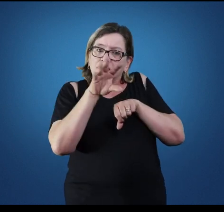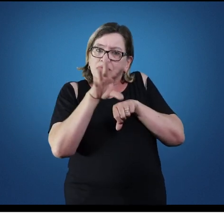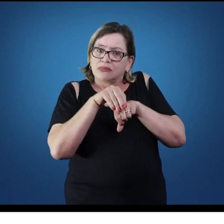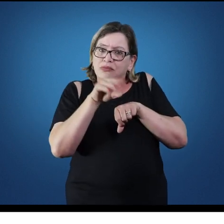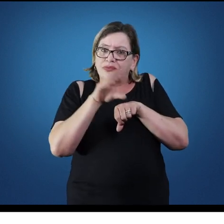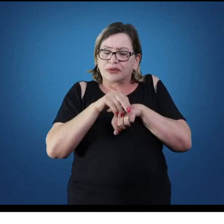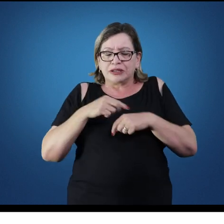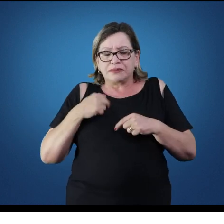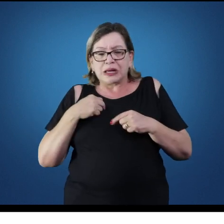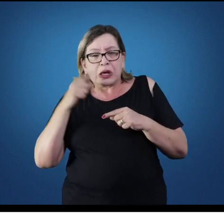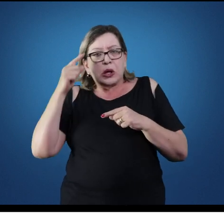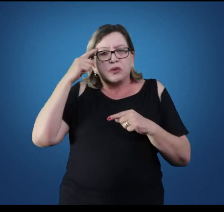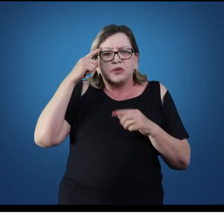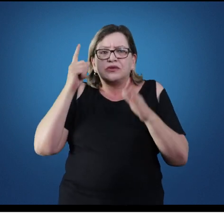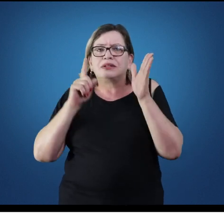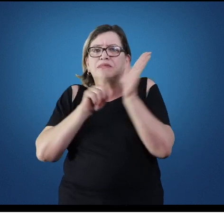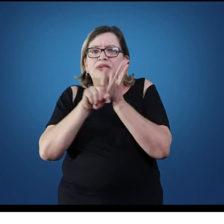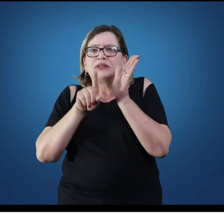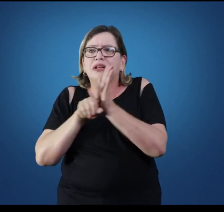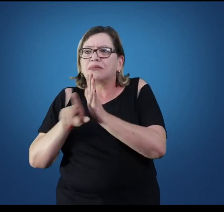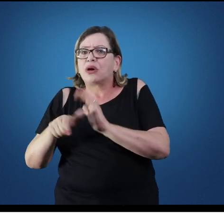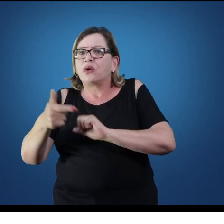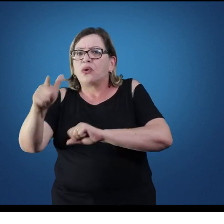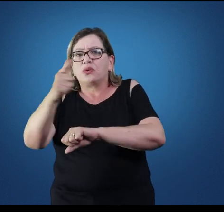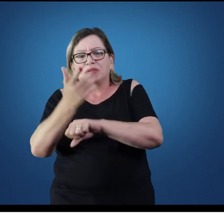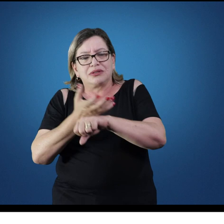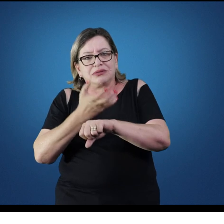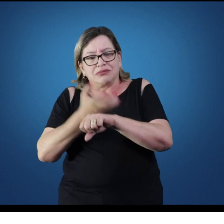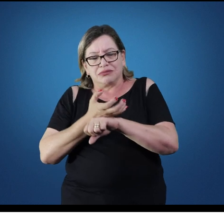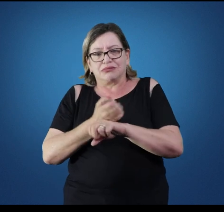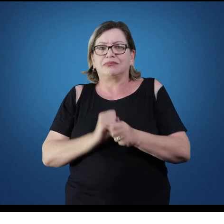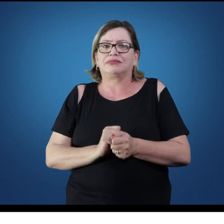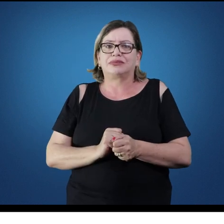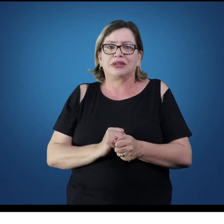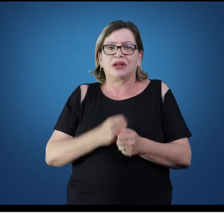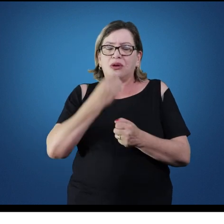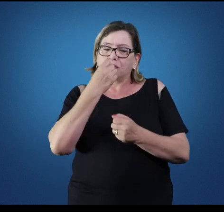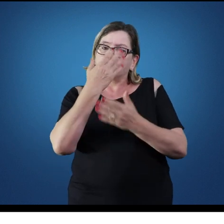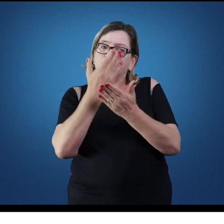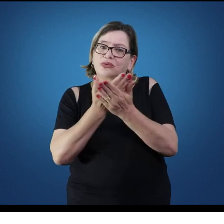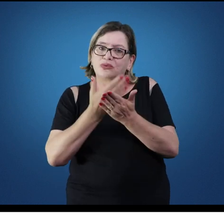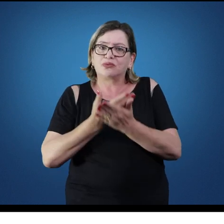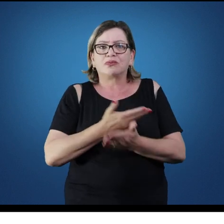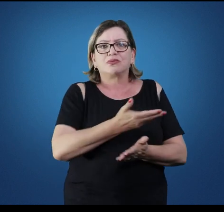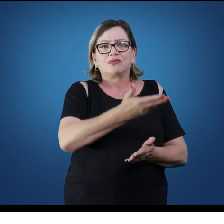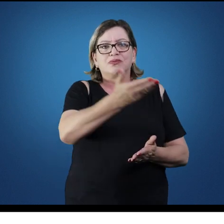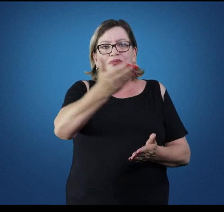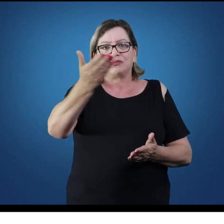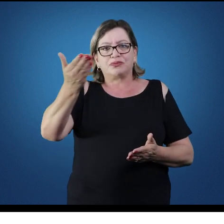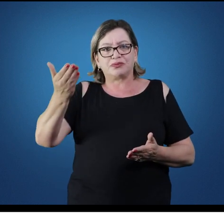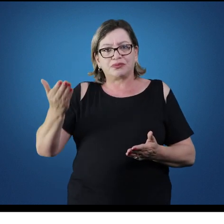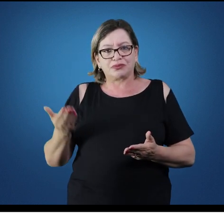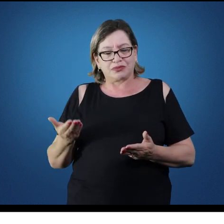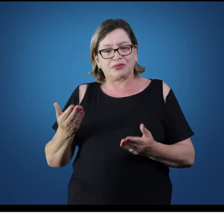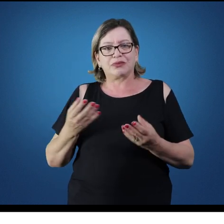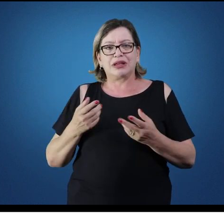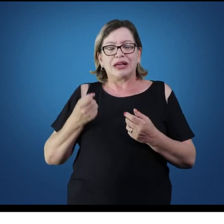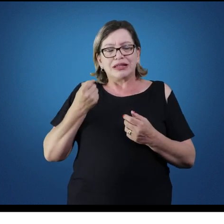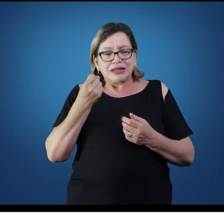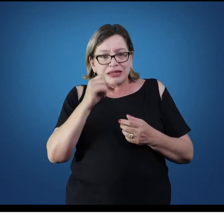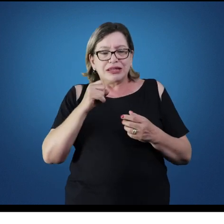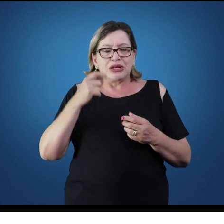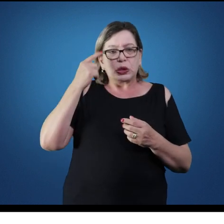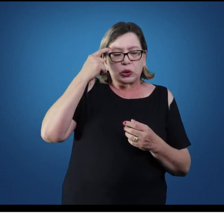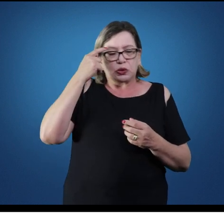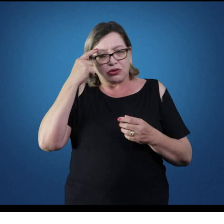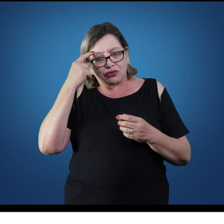levar as dúvidas em disciplinas mais aplicadas aí à educação física. Bons estudos a todos e qualquer dúvida